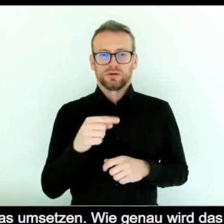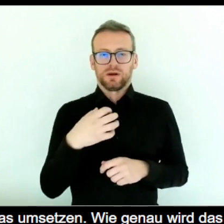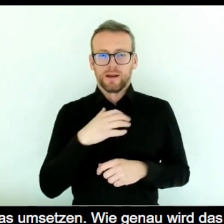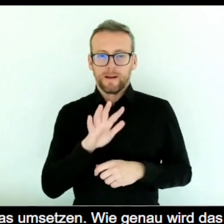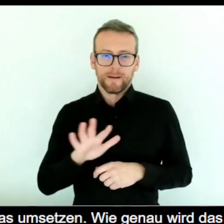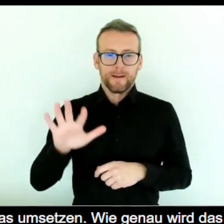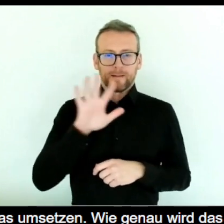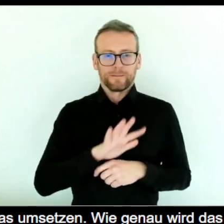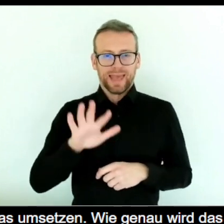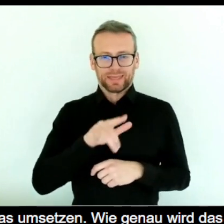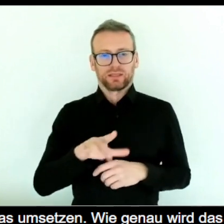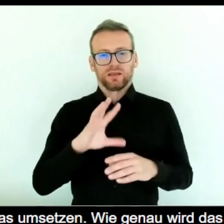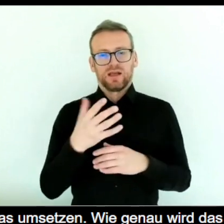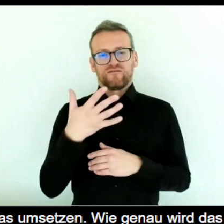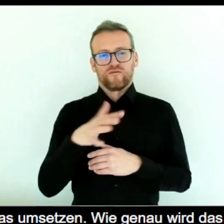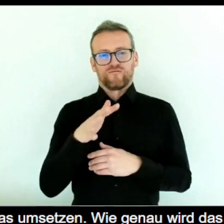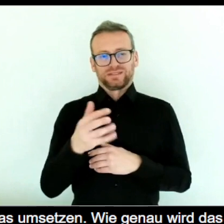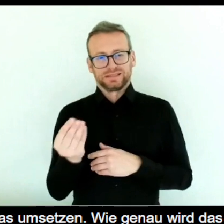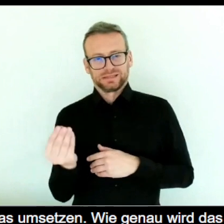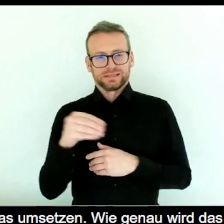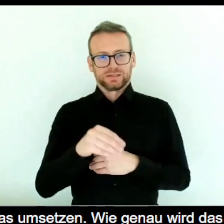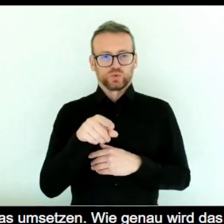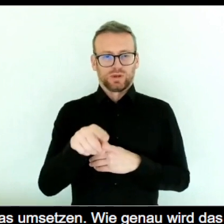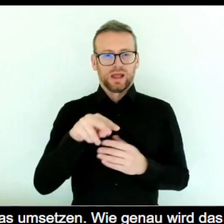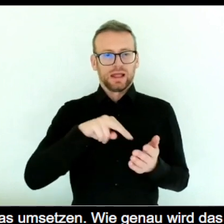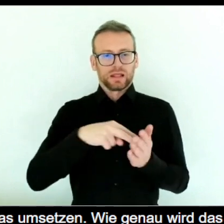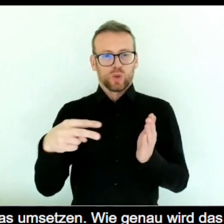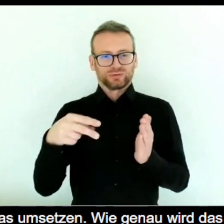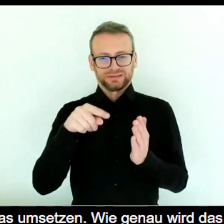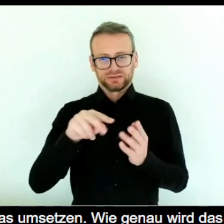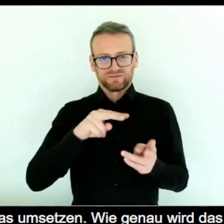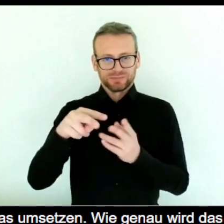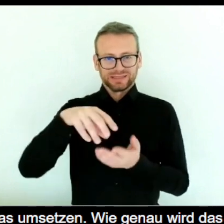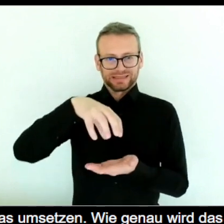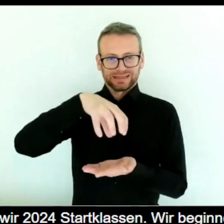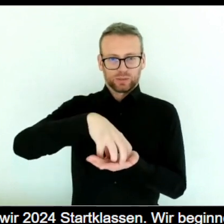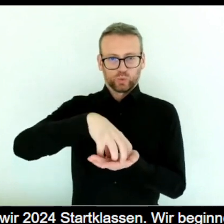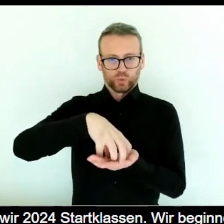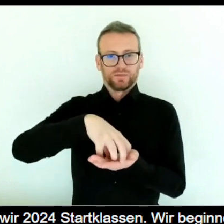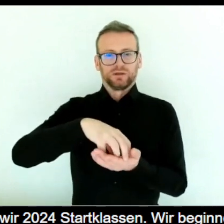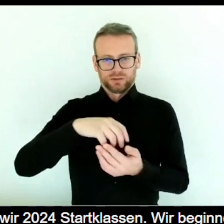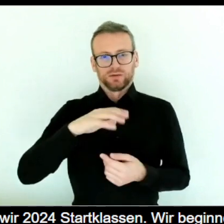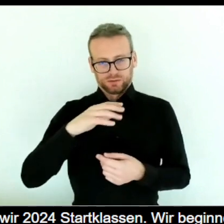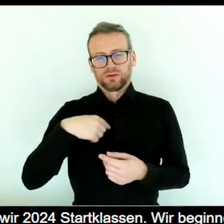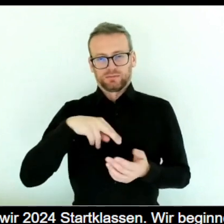Beispielen, glaube ich, sieht man ganz gut, wir packen jetzt schon an. Und zwar die Aufgaben von morgen.